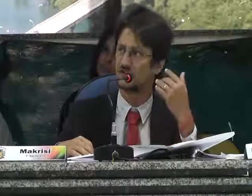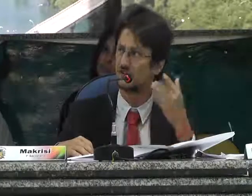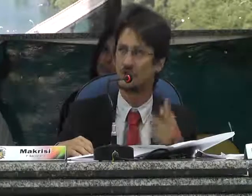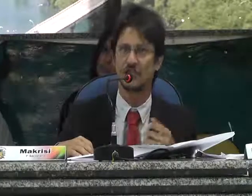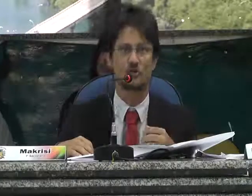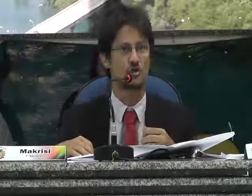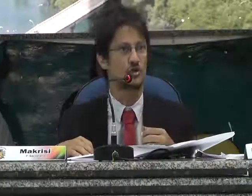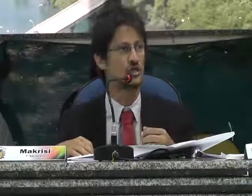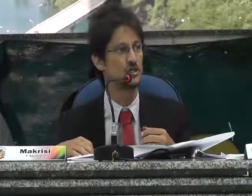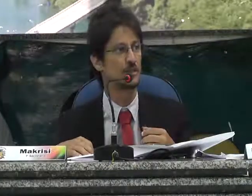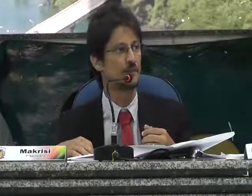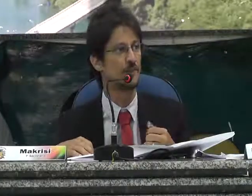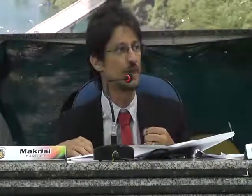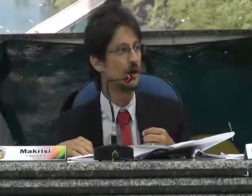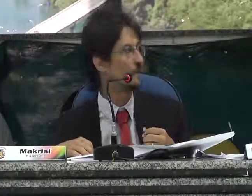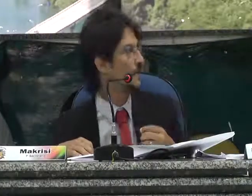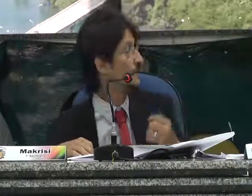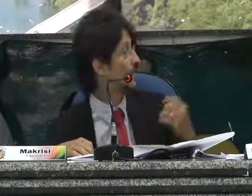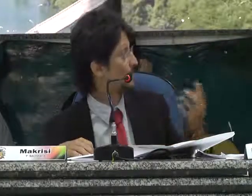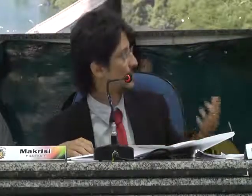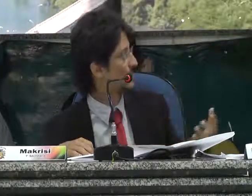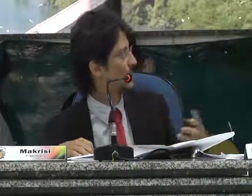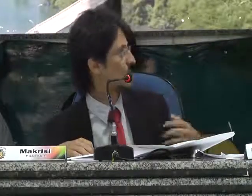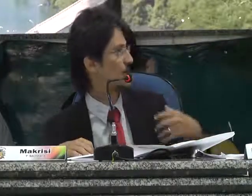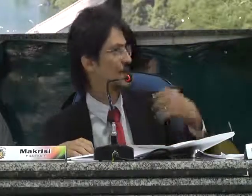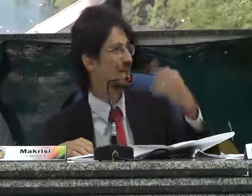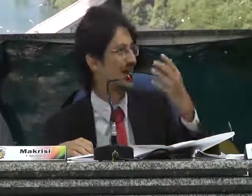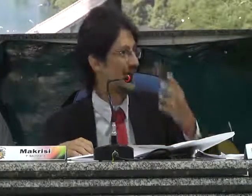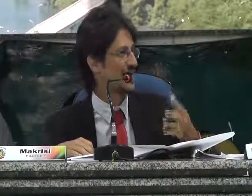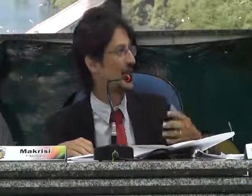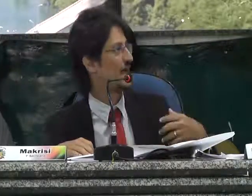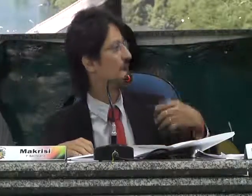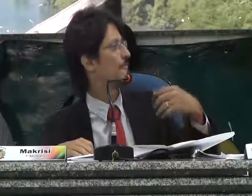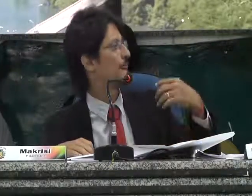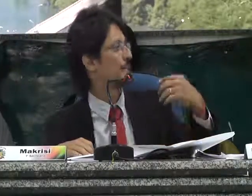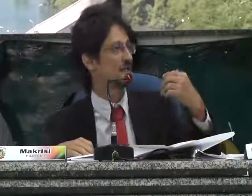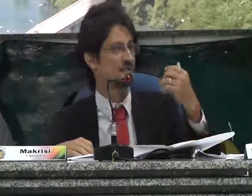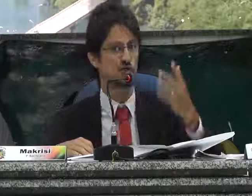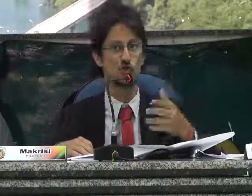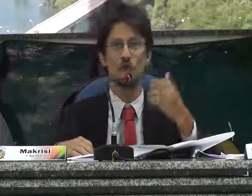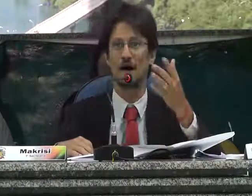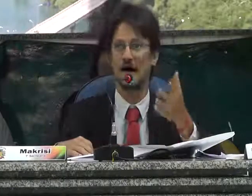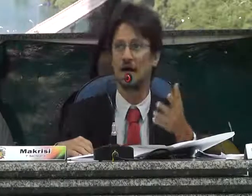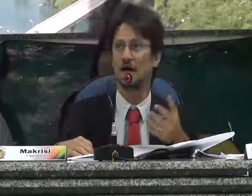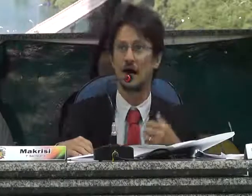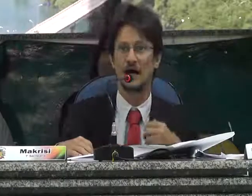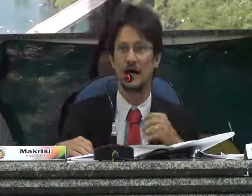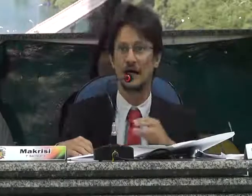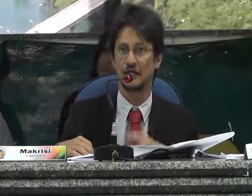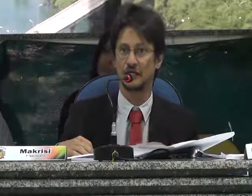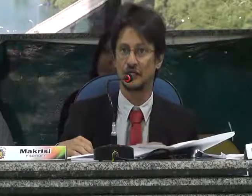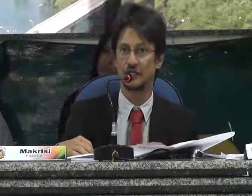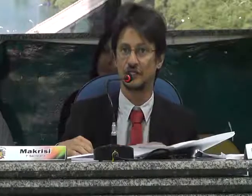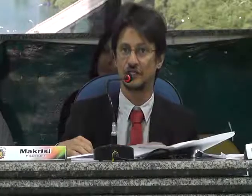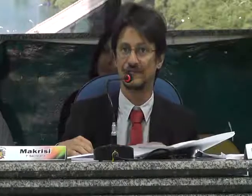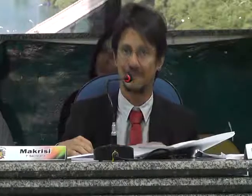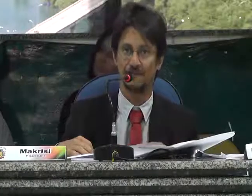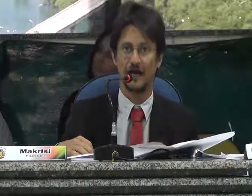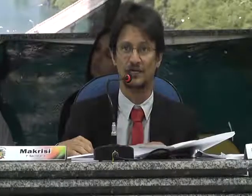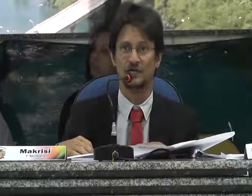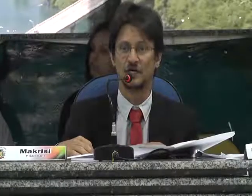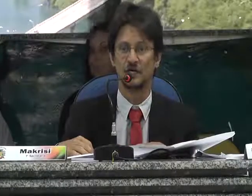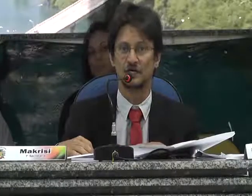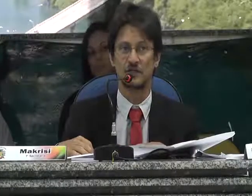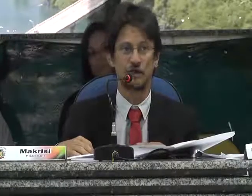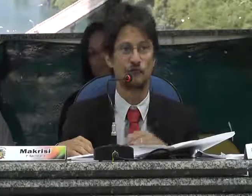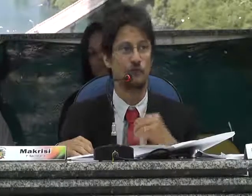Alagoinhas, Vitória da Conquista, Itapitanga, Itacaré, para se somar a este